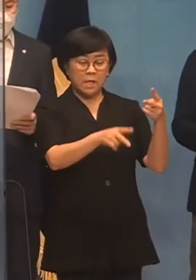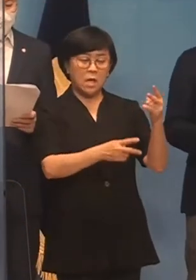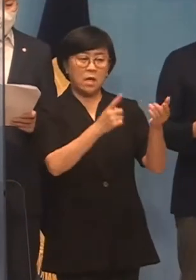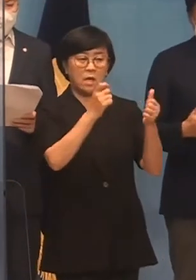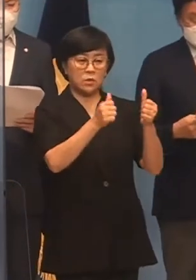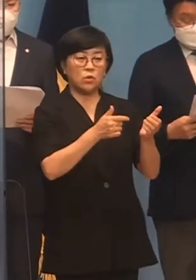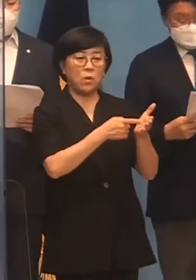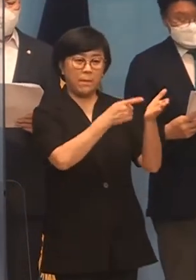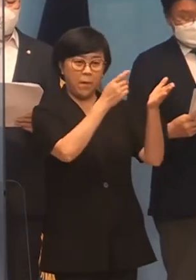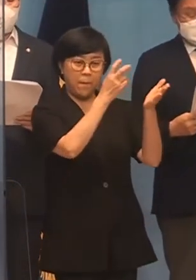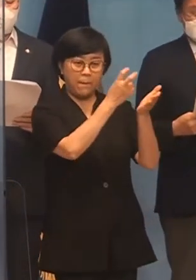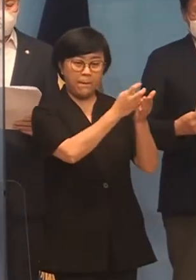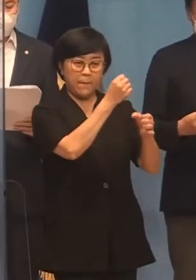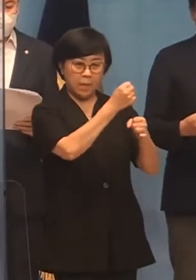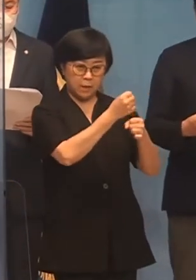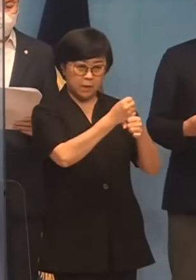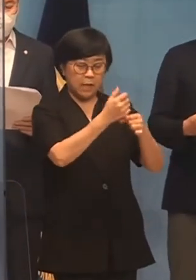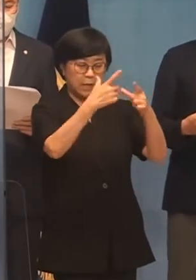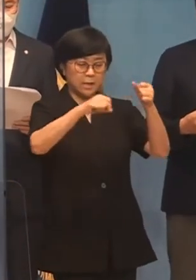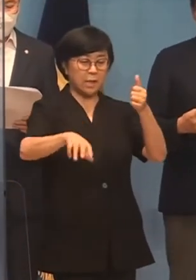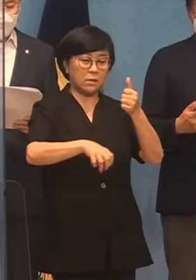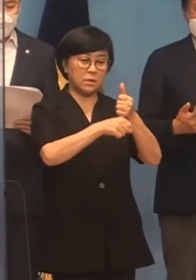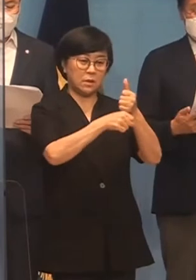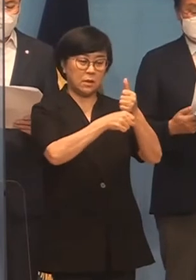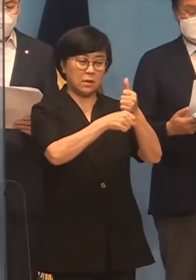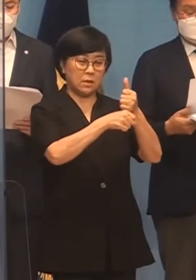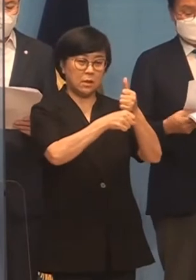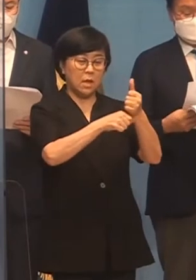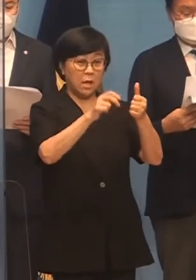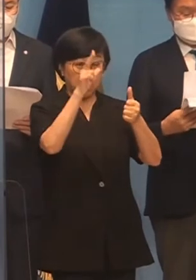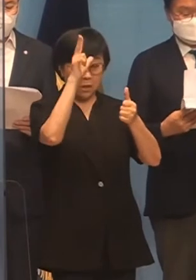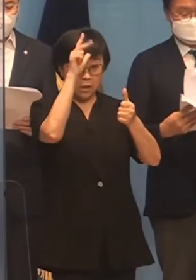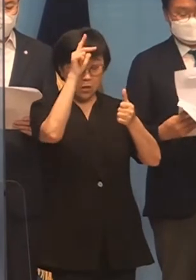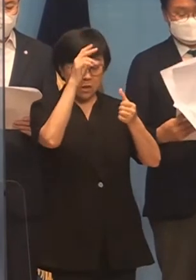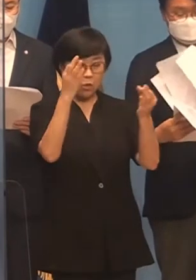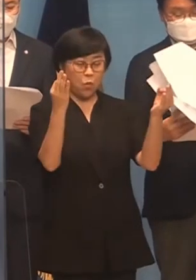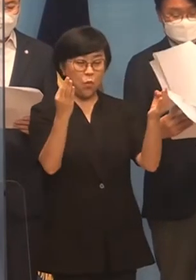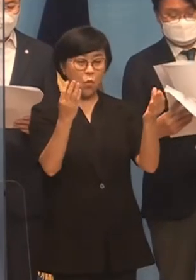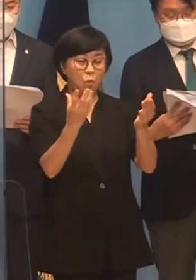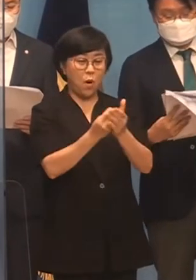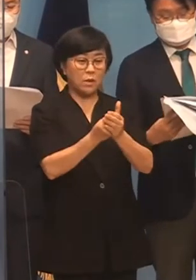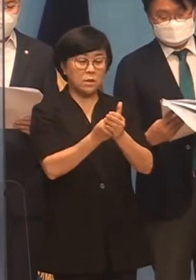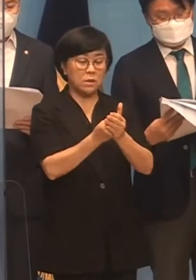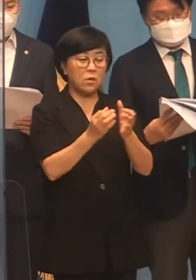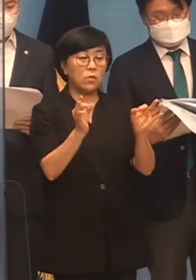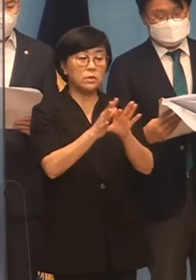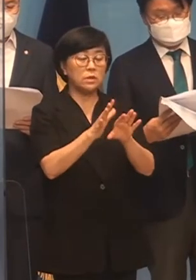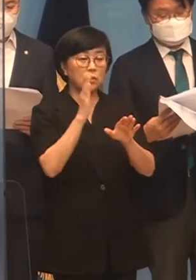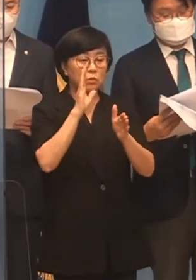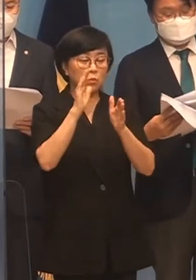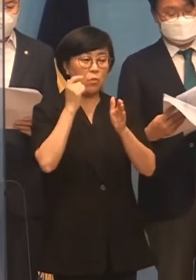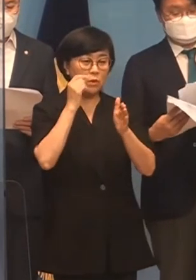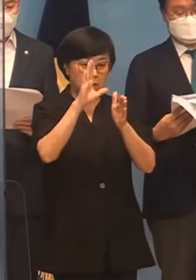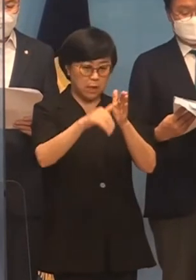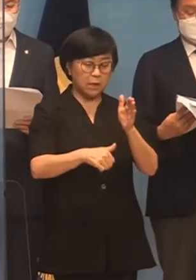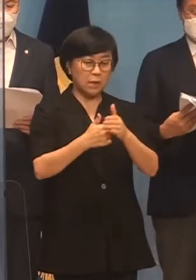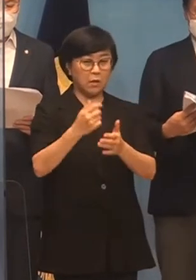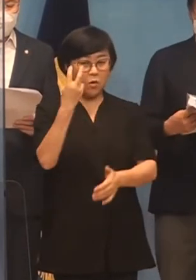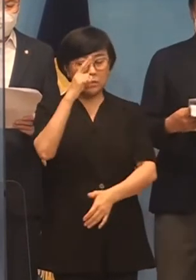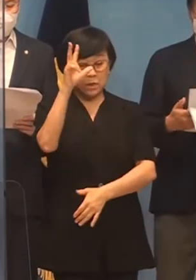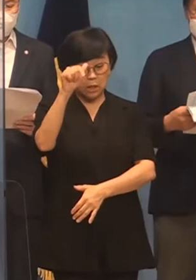형사소송법 제정 당시 일제강점기의 식민경찰을 청산하지 못한 시대적 상황에서 일시적으로